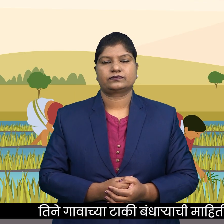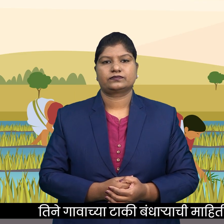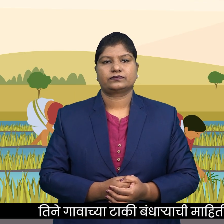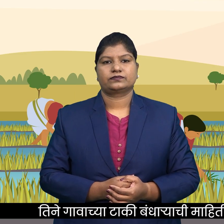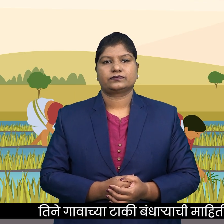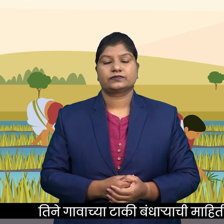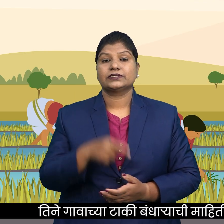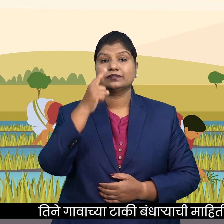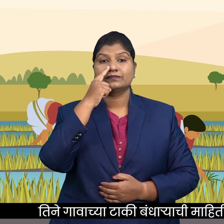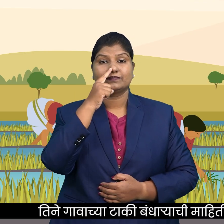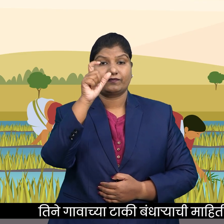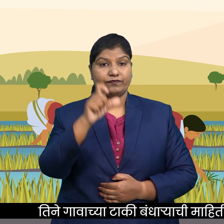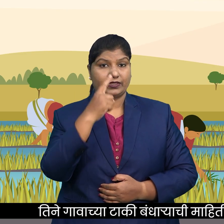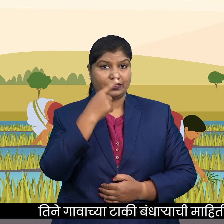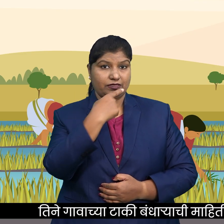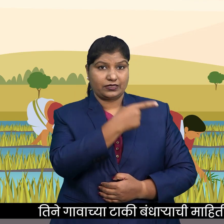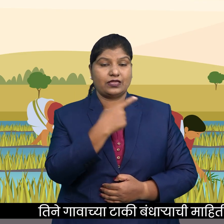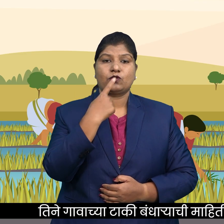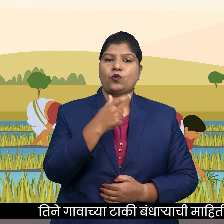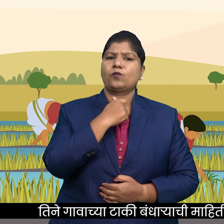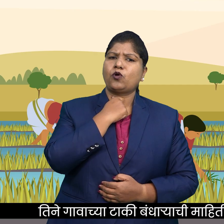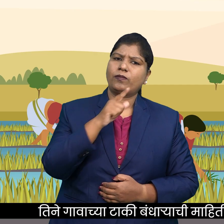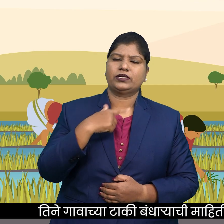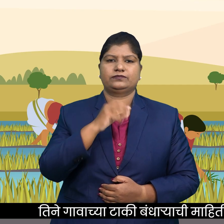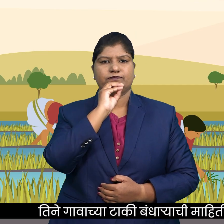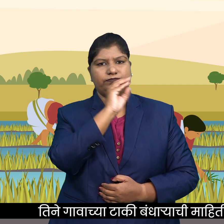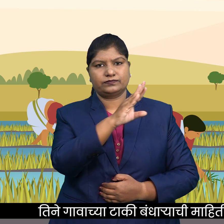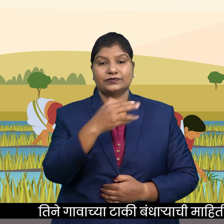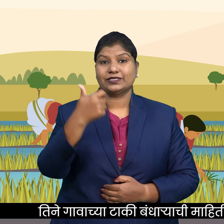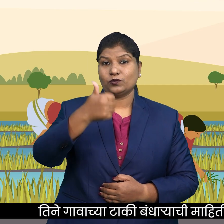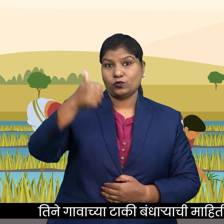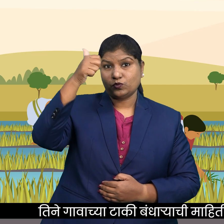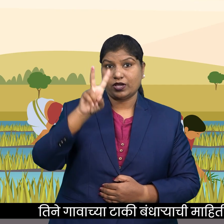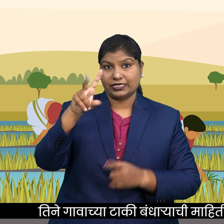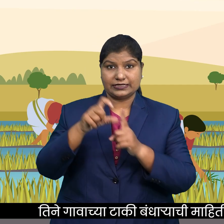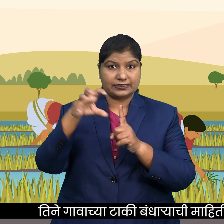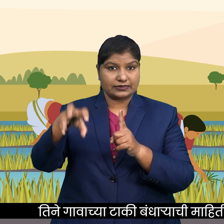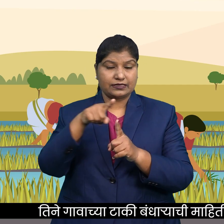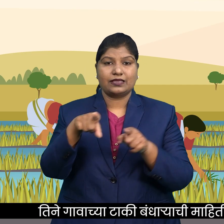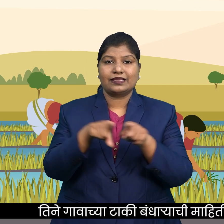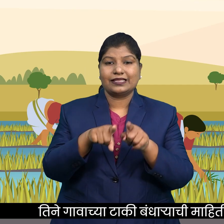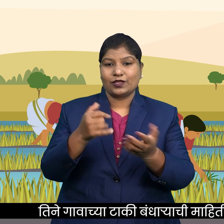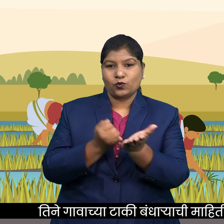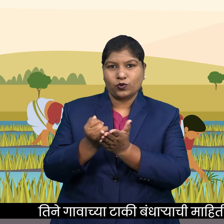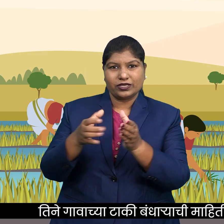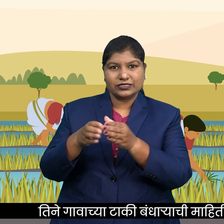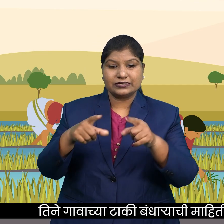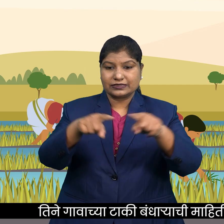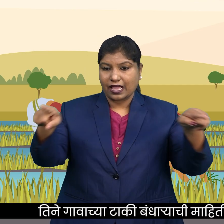तिने गावाच्या टाकी बांधण्याची माहिती संबंधित विभागाला देण्याचे आश्वासन दिले.